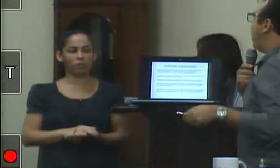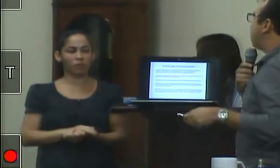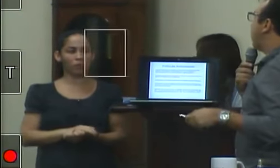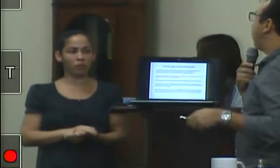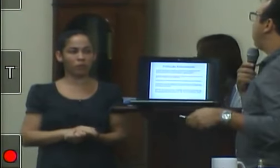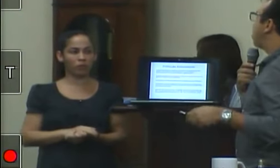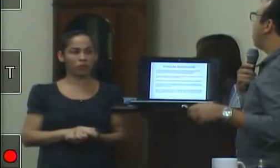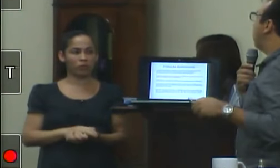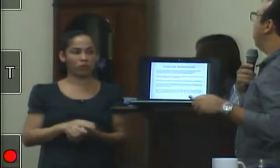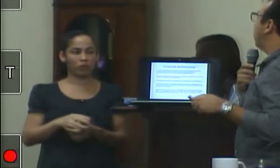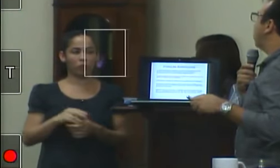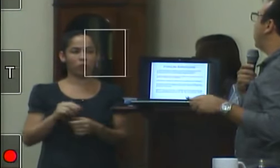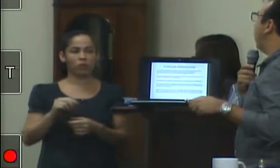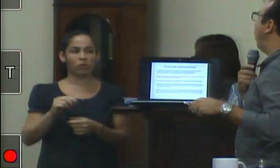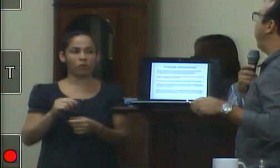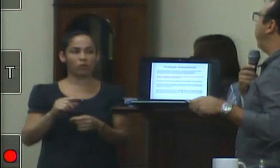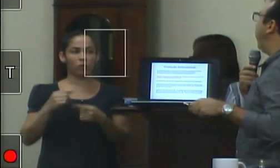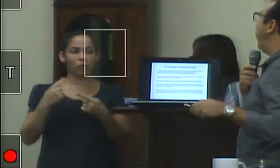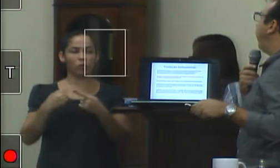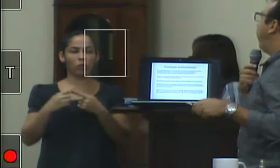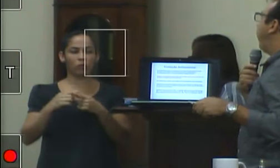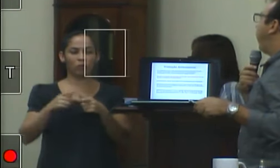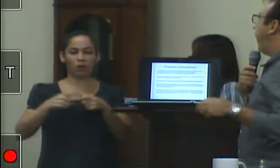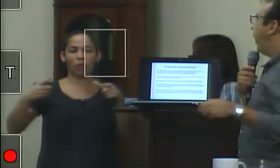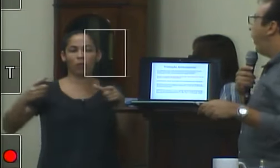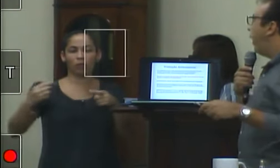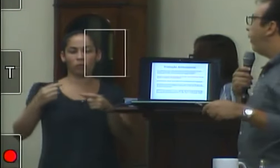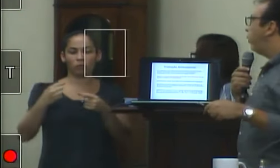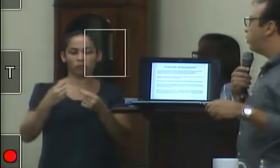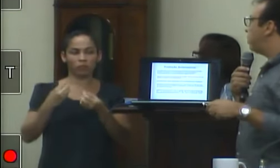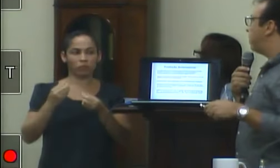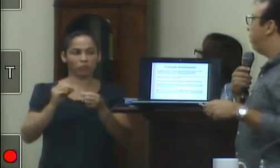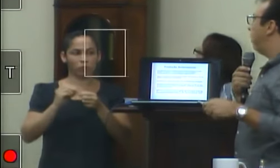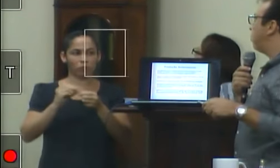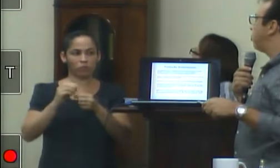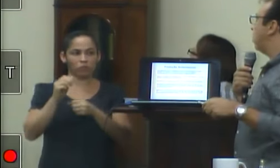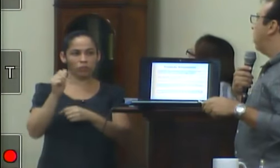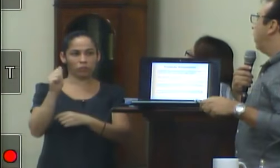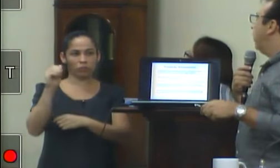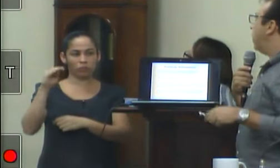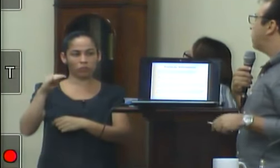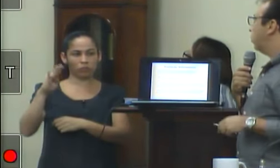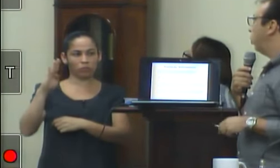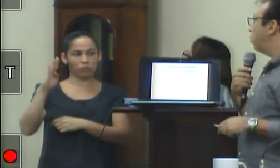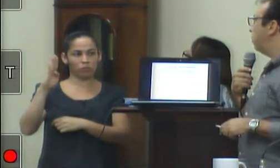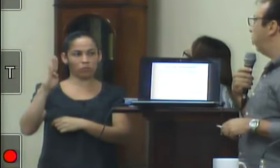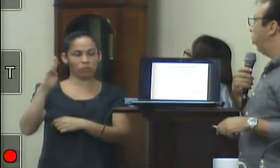Com relação à produção ambulatorial, né, nós observamos